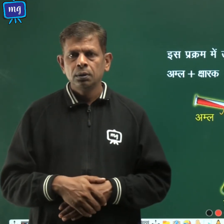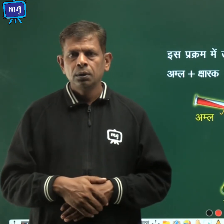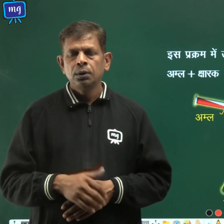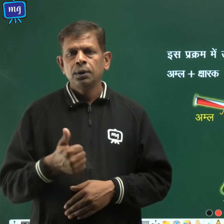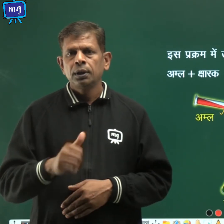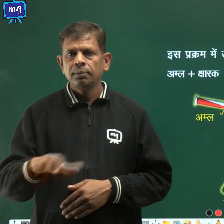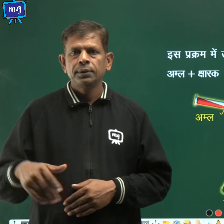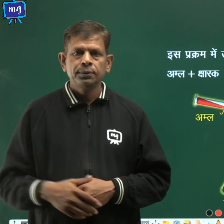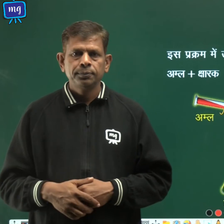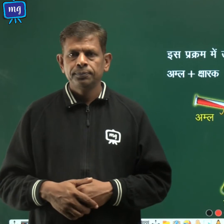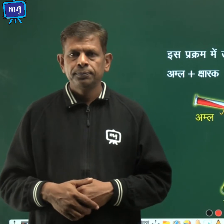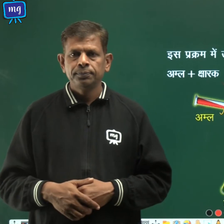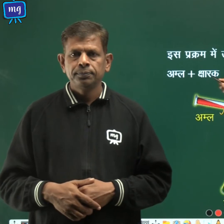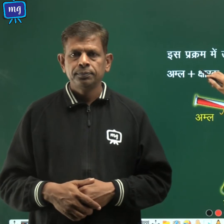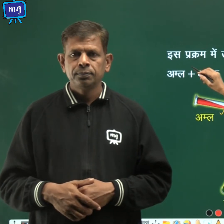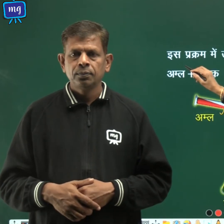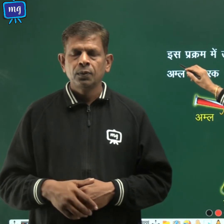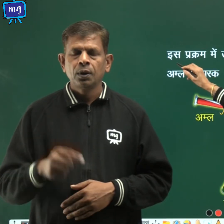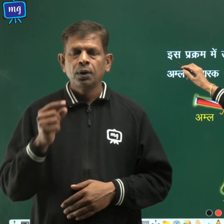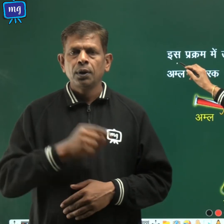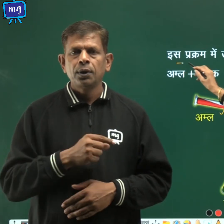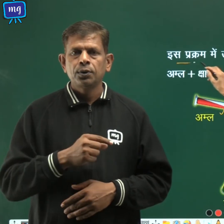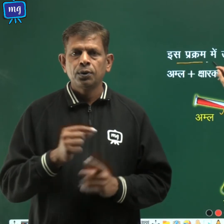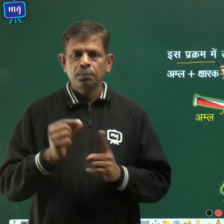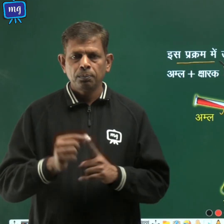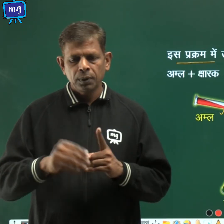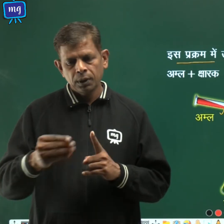ठीक है बच्चों, इस प्रक्रम में